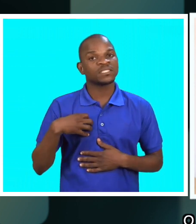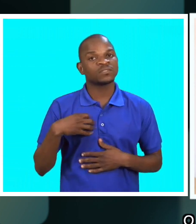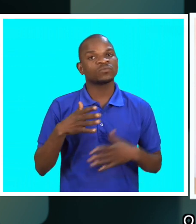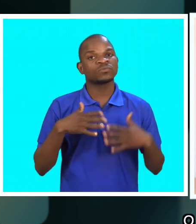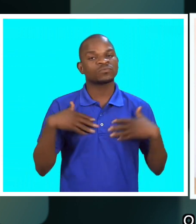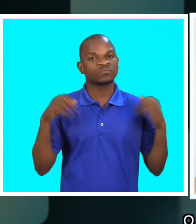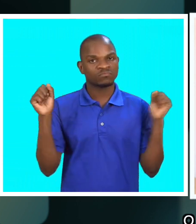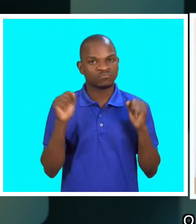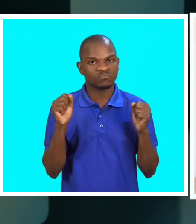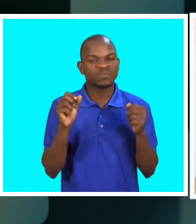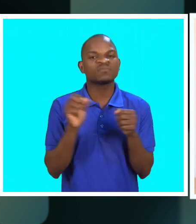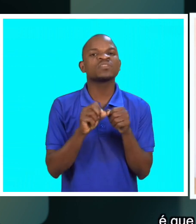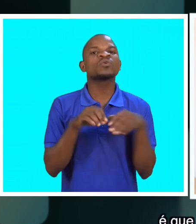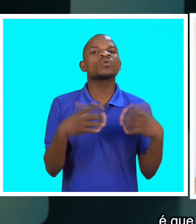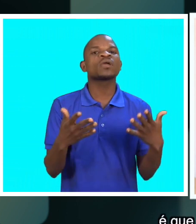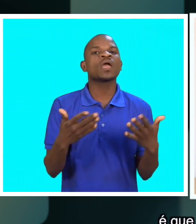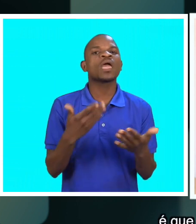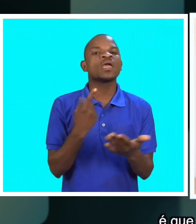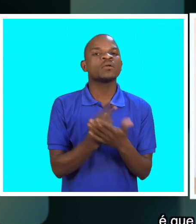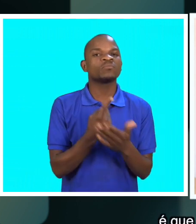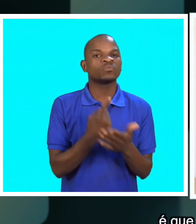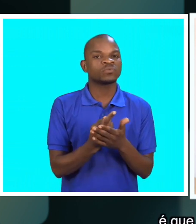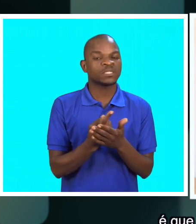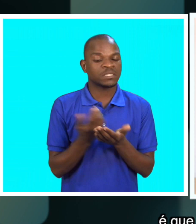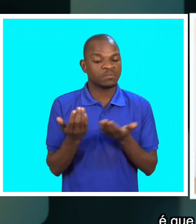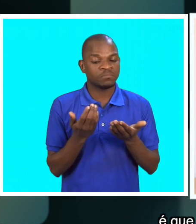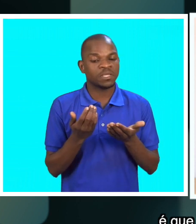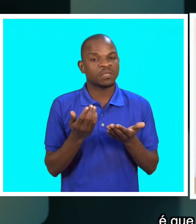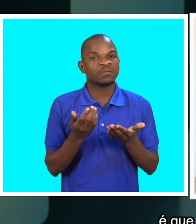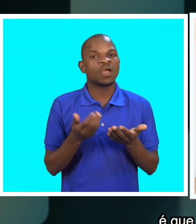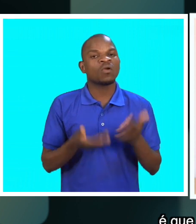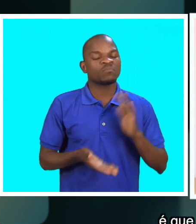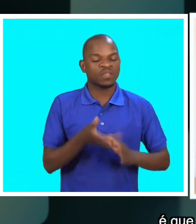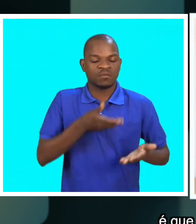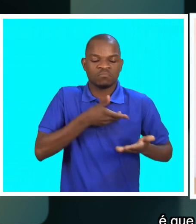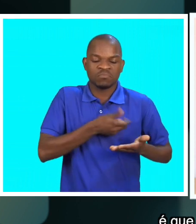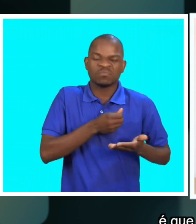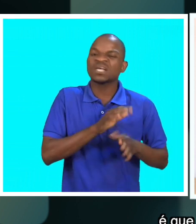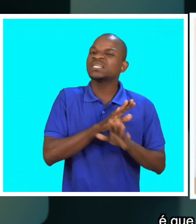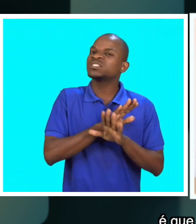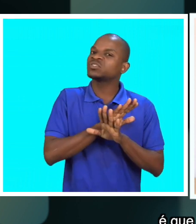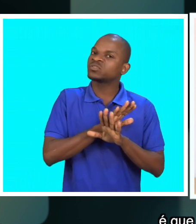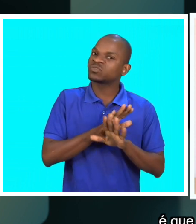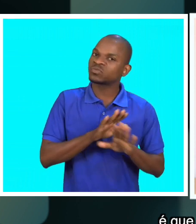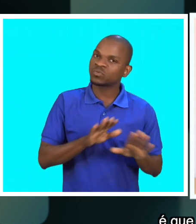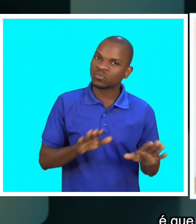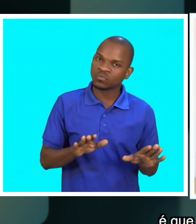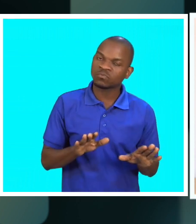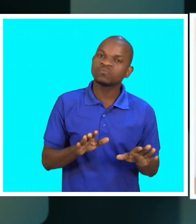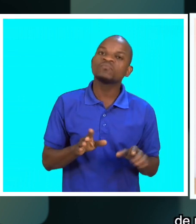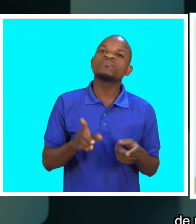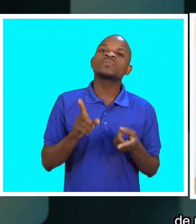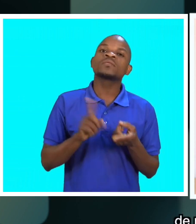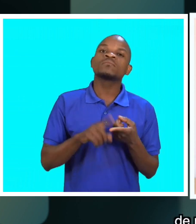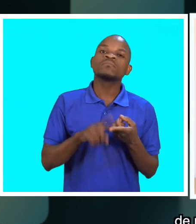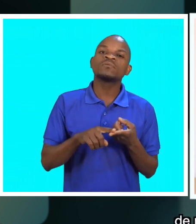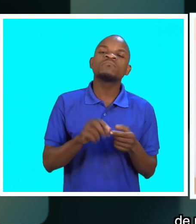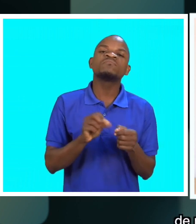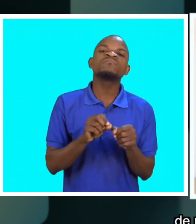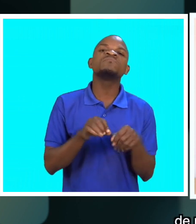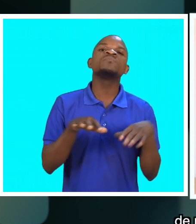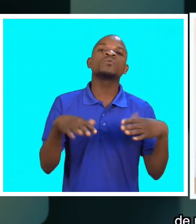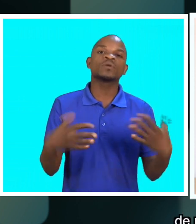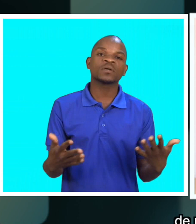da Saúde é que as crianças tomem única e exclusivamente o aleitamento materno exclusivo,